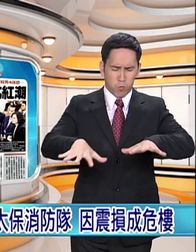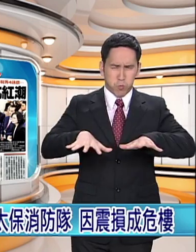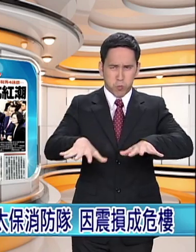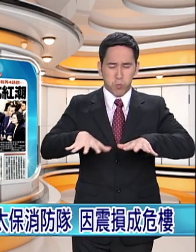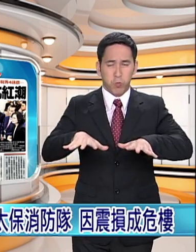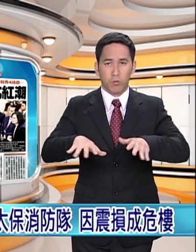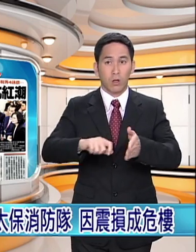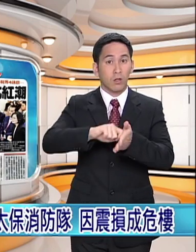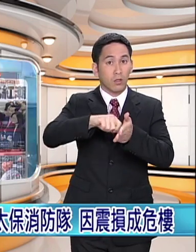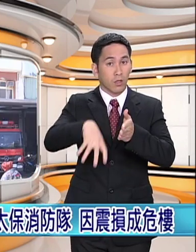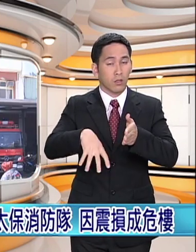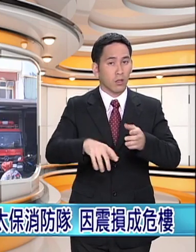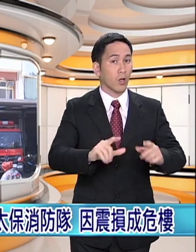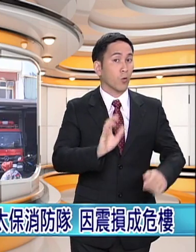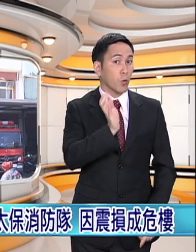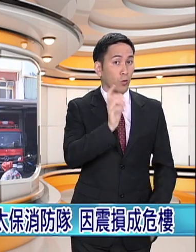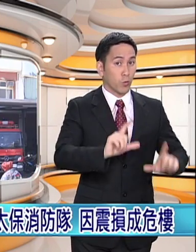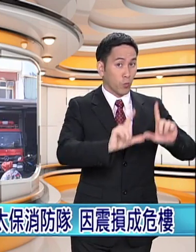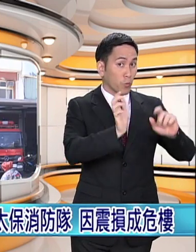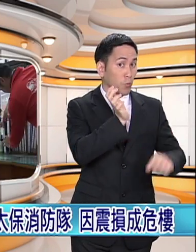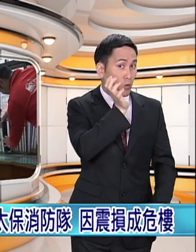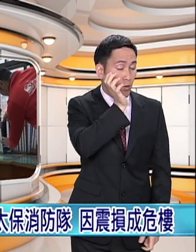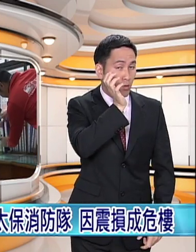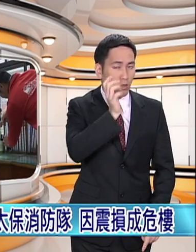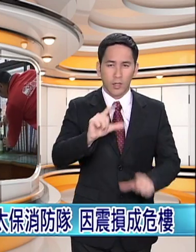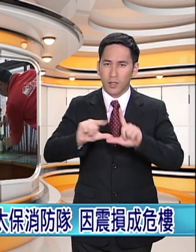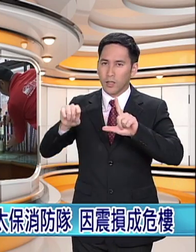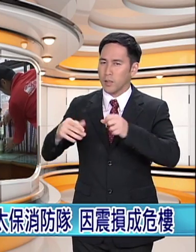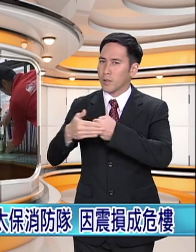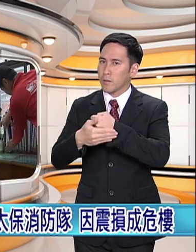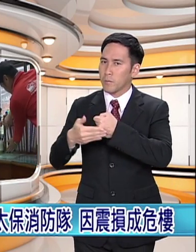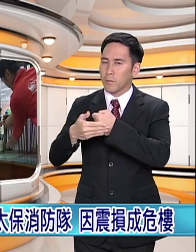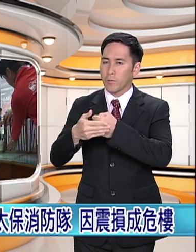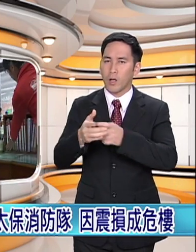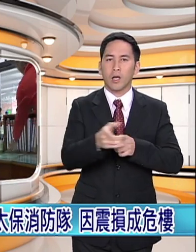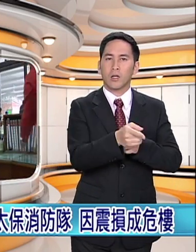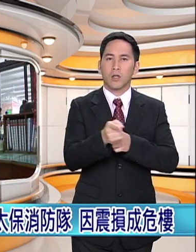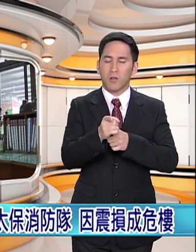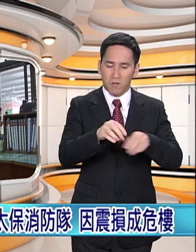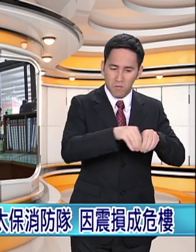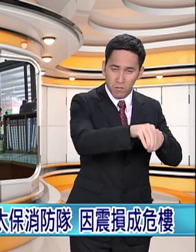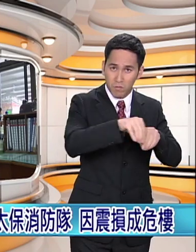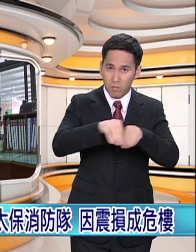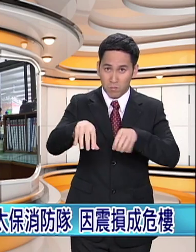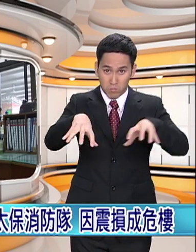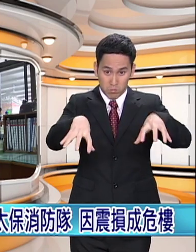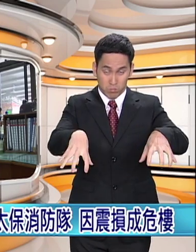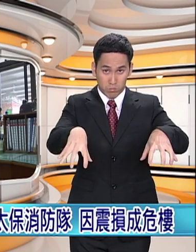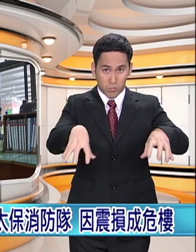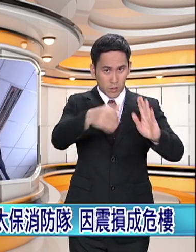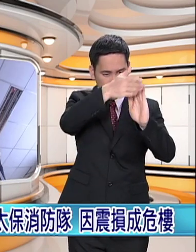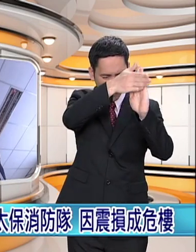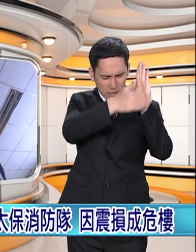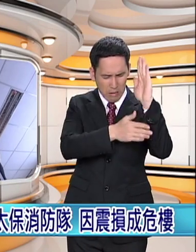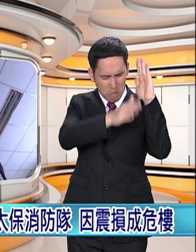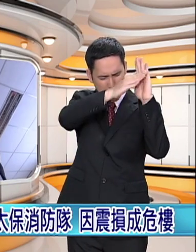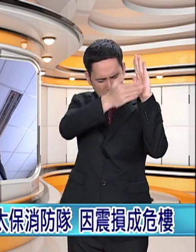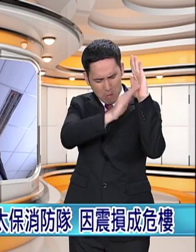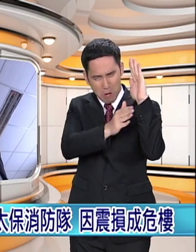心南台湾大地震，嘉义东石跟太保消防分队也被震成危楼。在